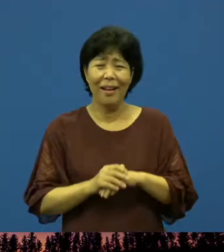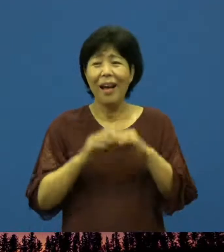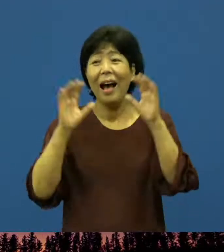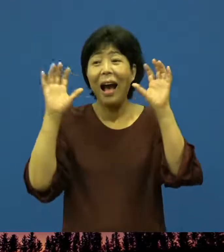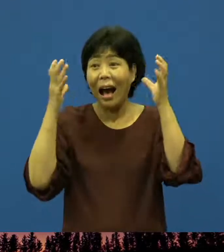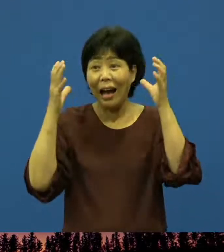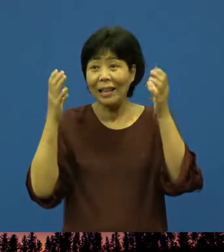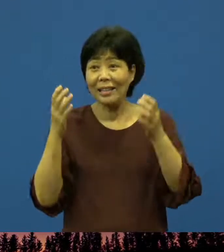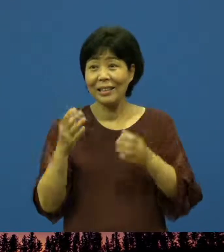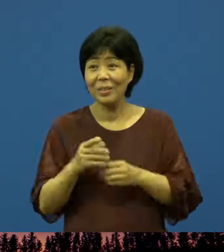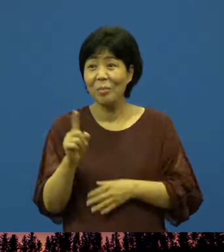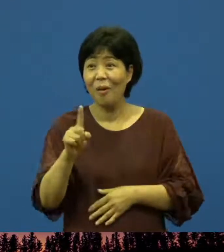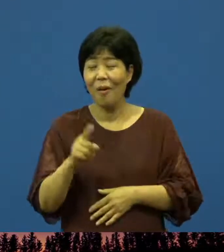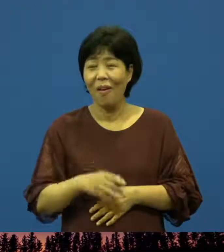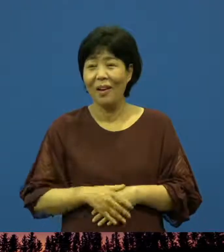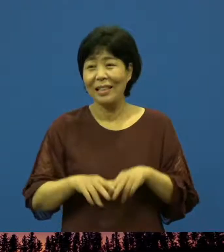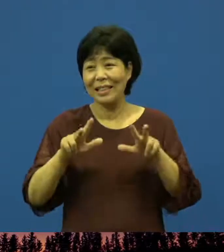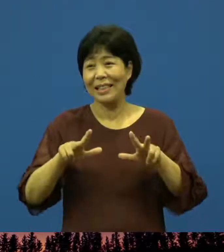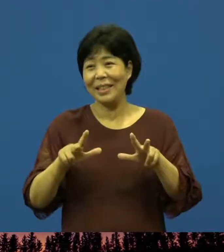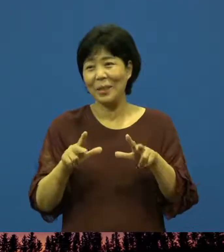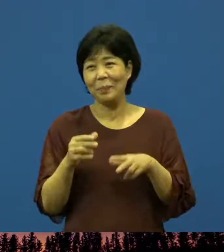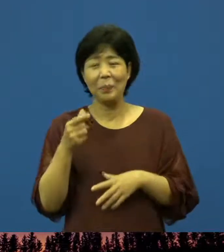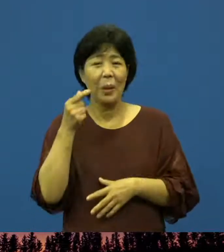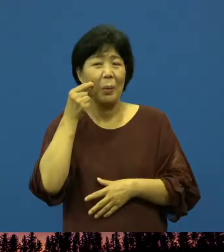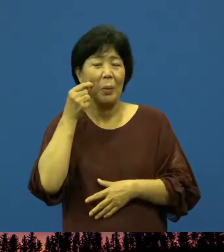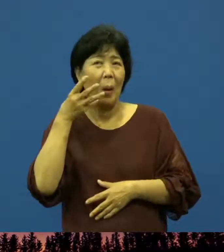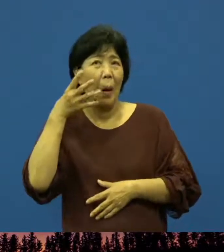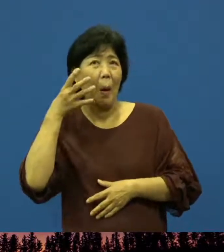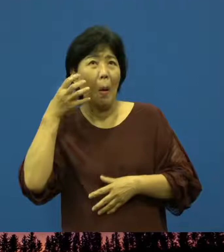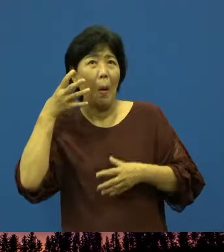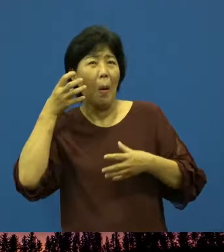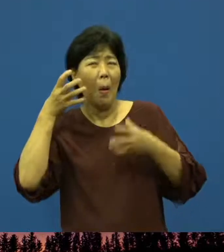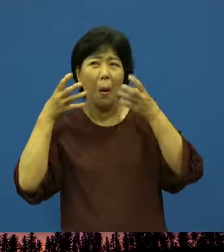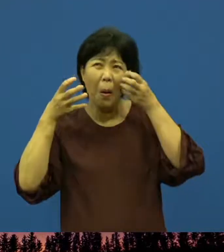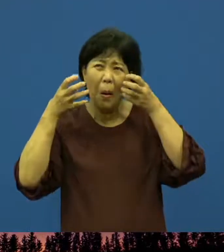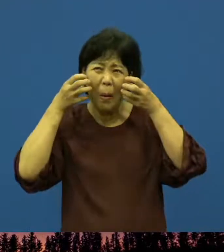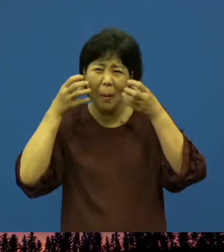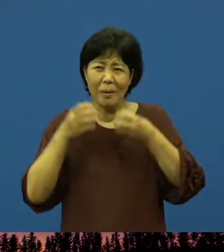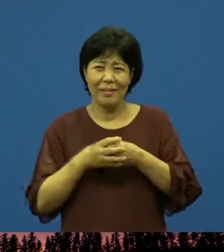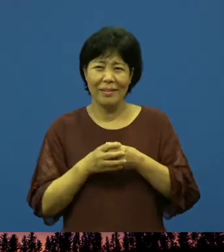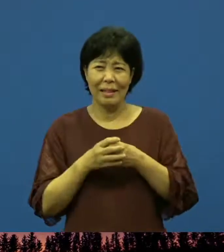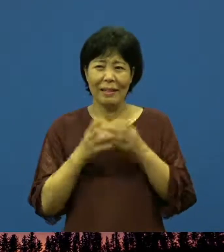어린아이들은 달라요. 그렇죠? 어린아이들은 지금 피부가 탱글탱글 뽀송뽀송.